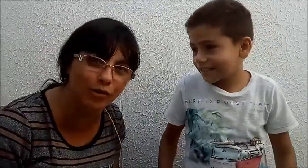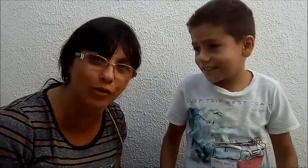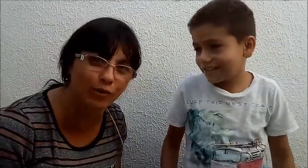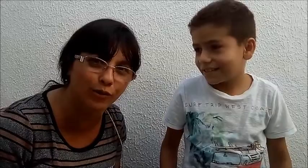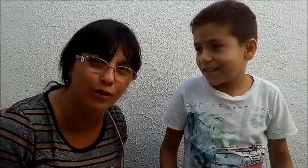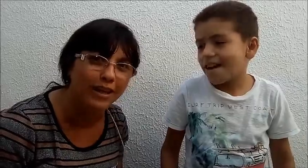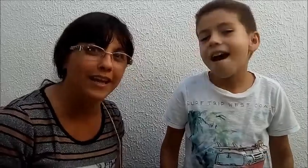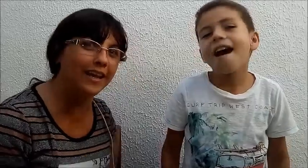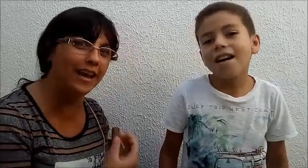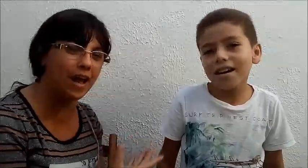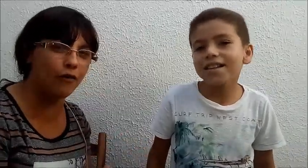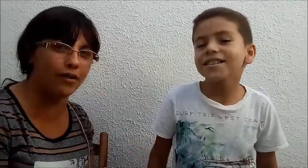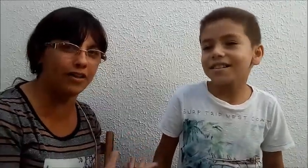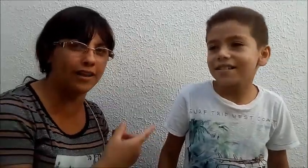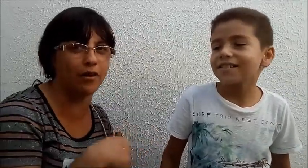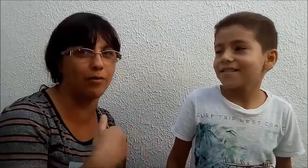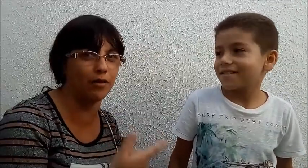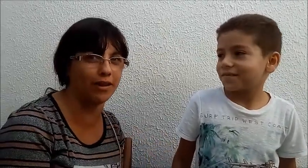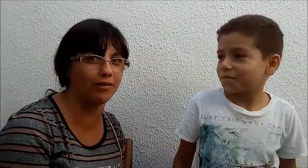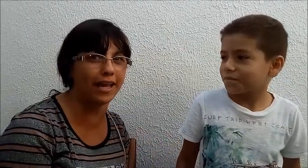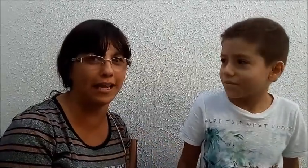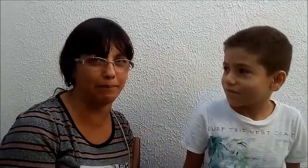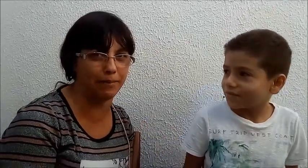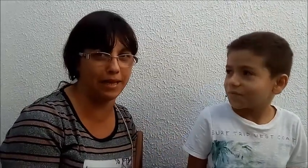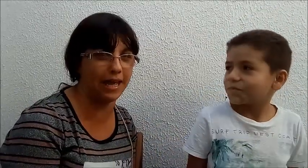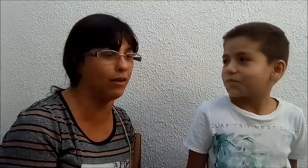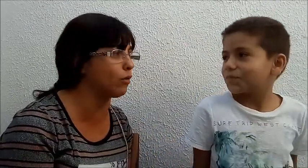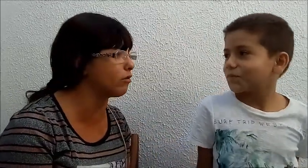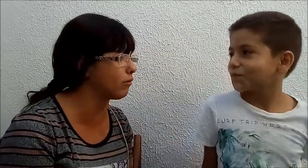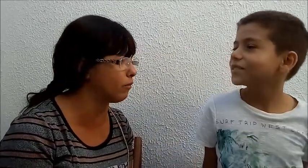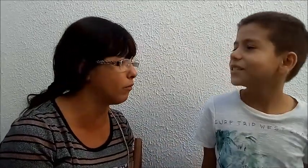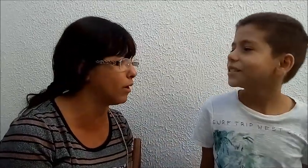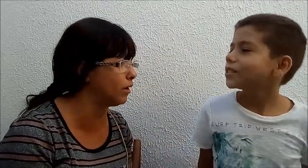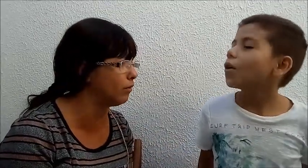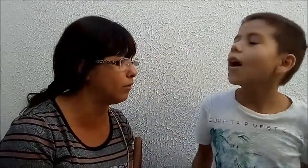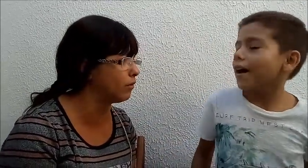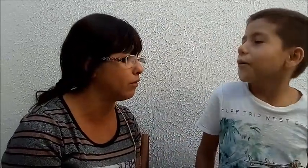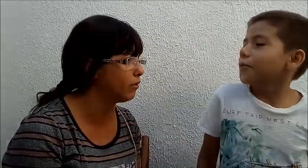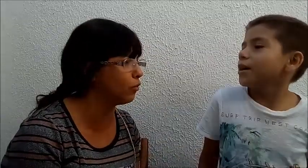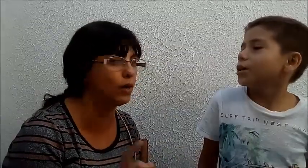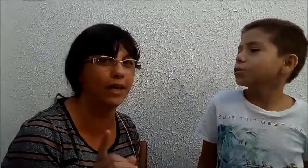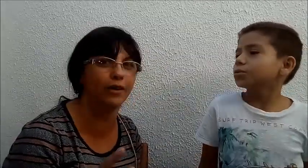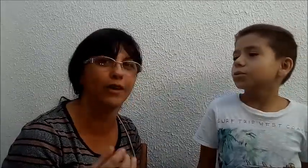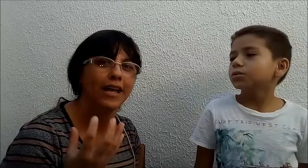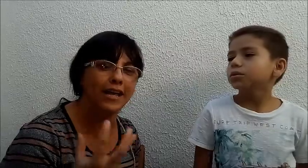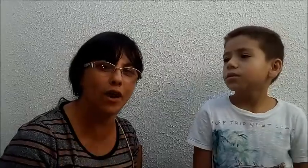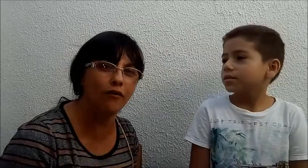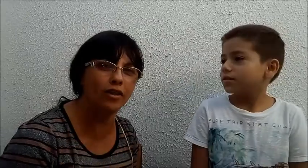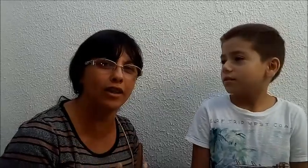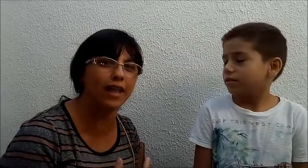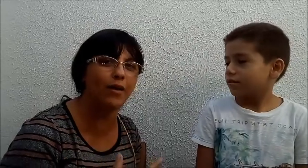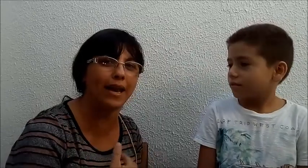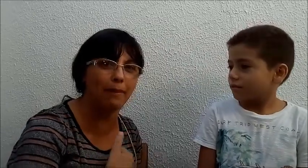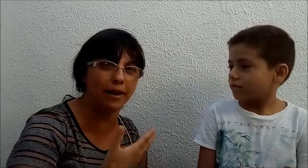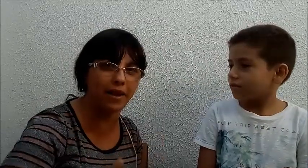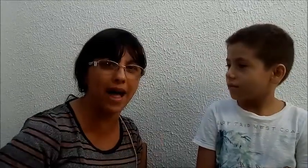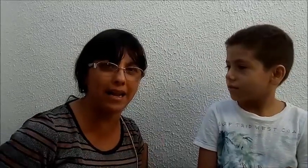surdos, e ele é o Whippen, ele tem um irmãozinho dele, pequeno, um ano? É, um ano. Um ano, e é o Whippen, então, ele aprendeu a